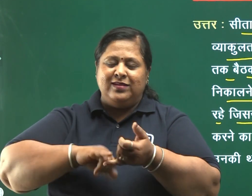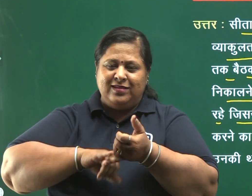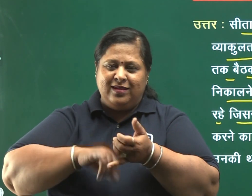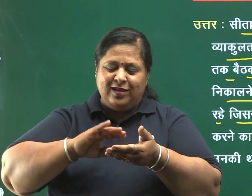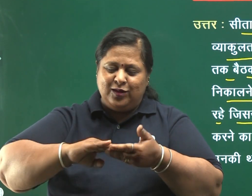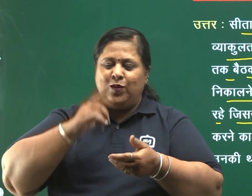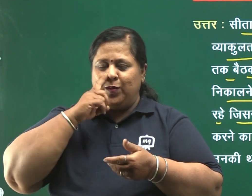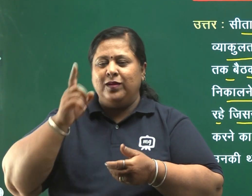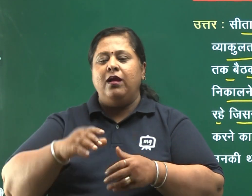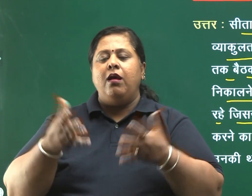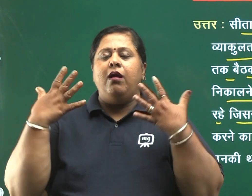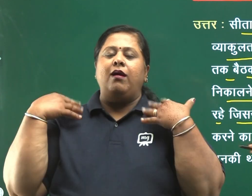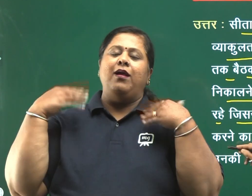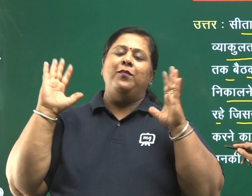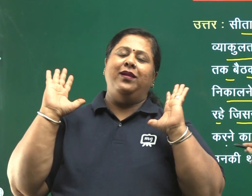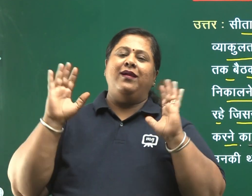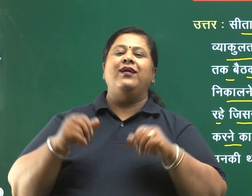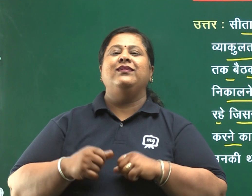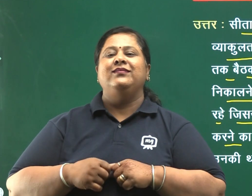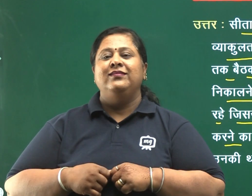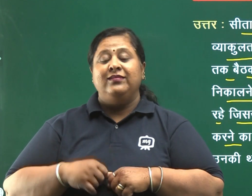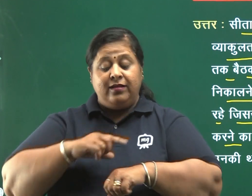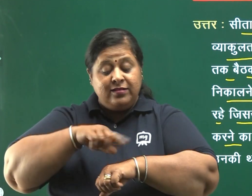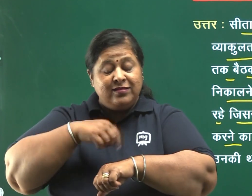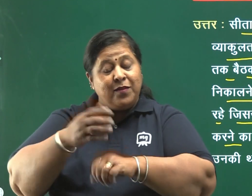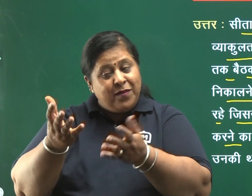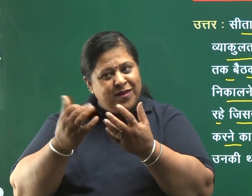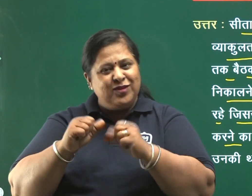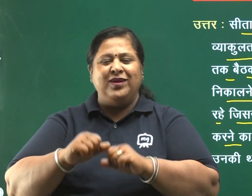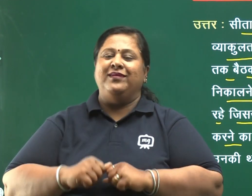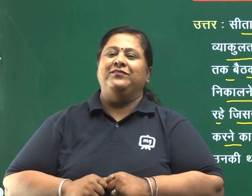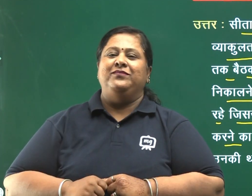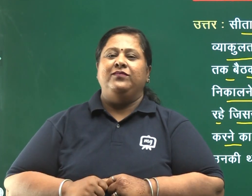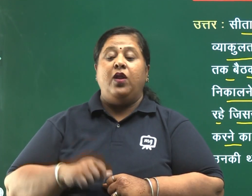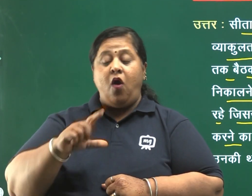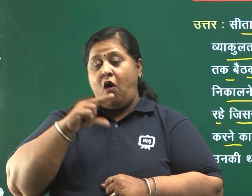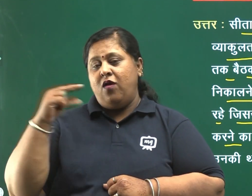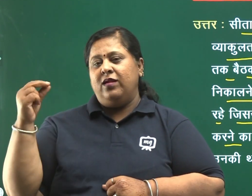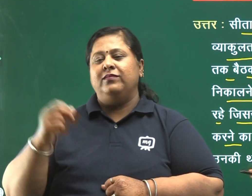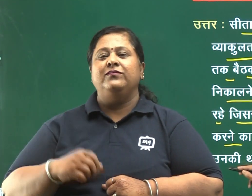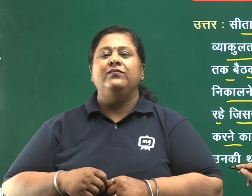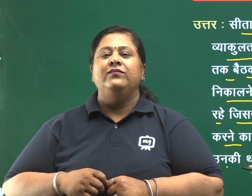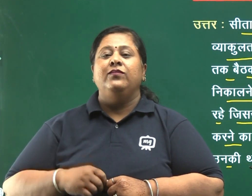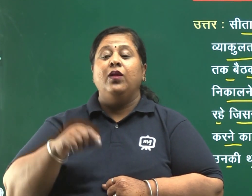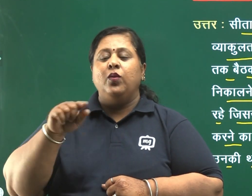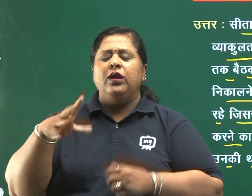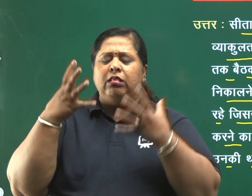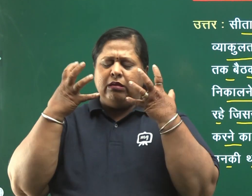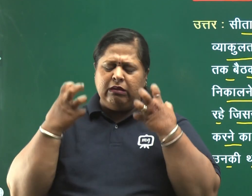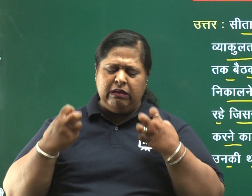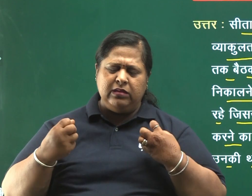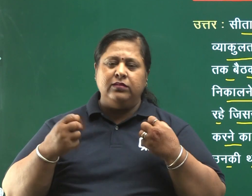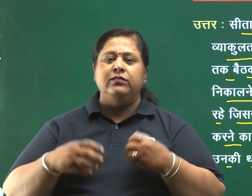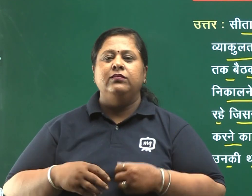को आराम करने का समय मिल जाए और उनकी